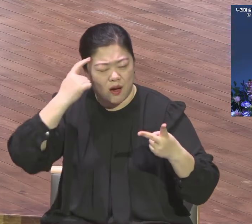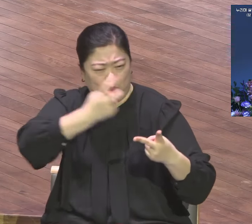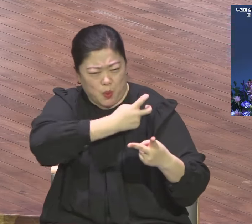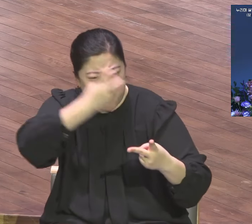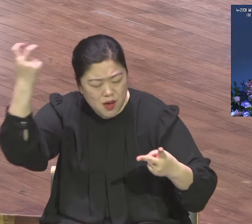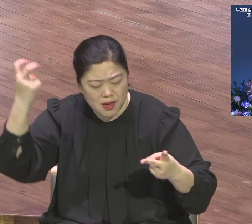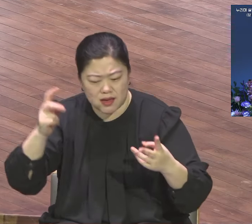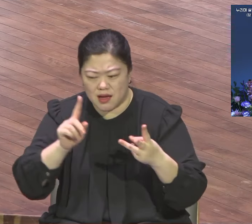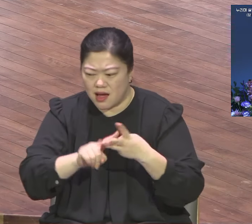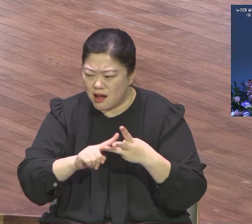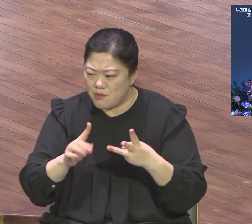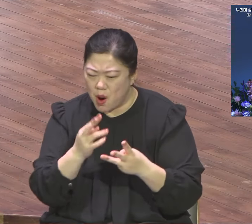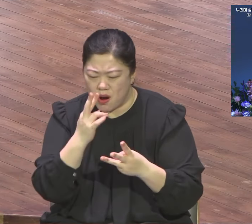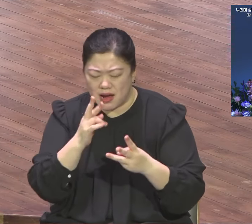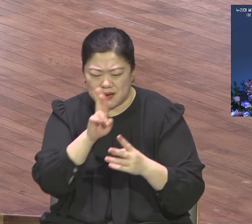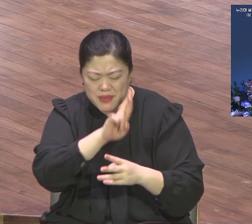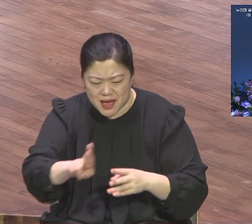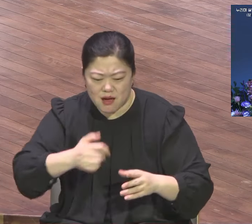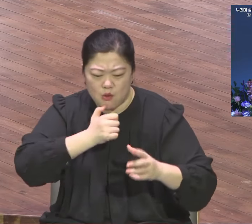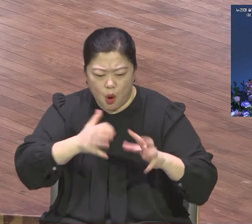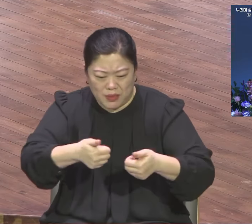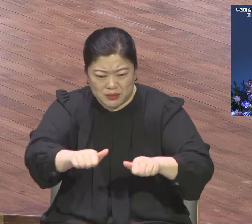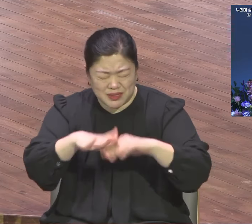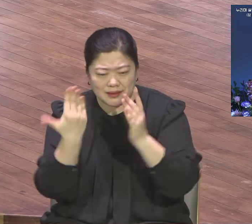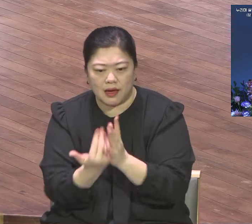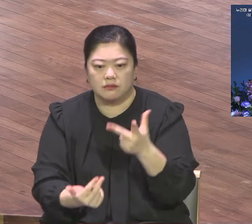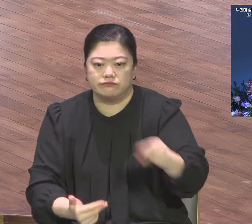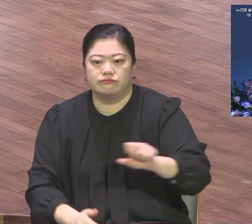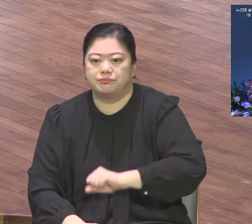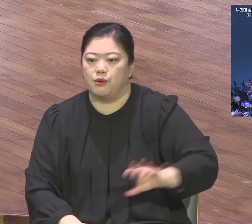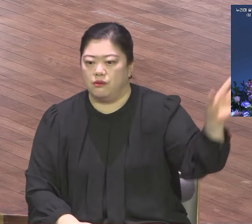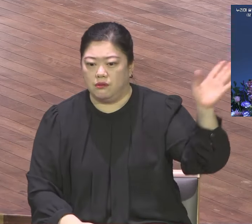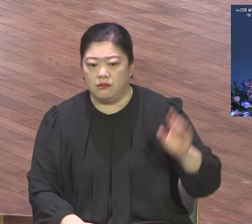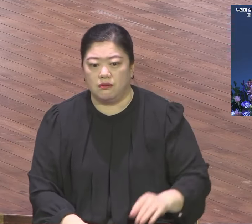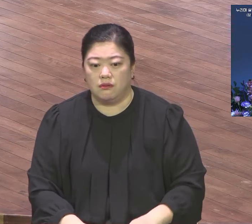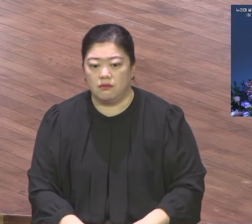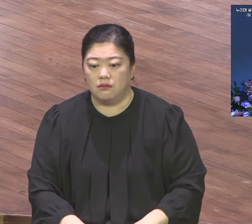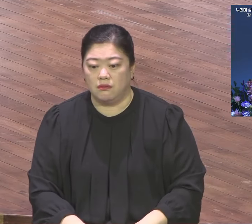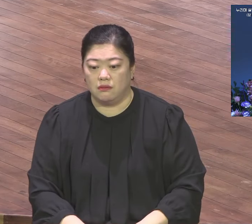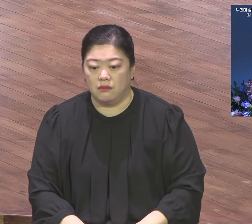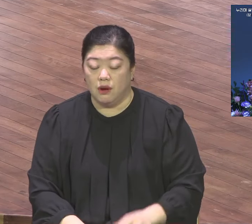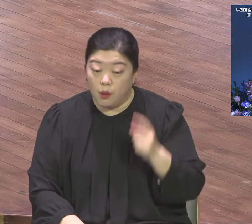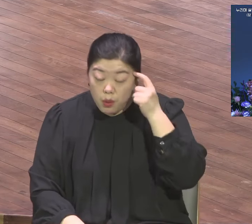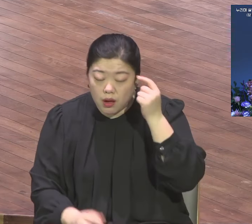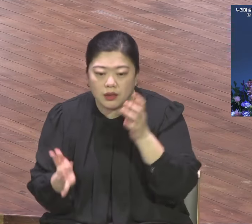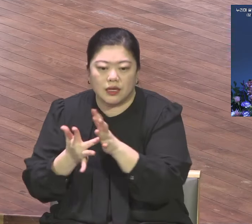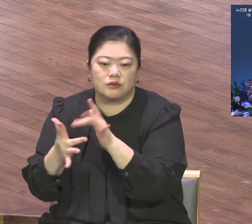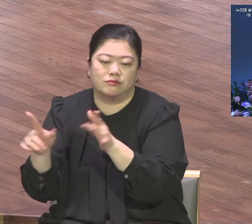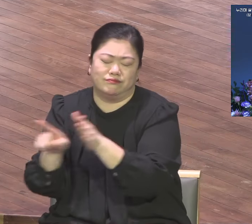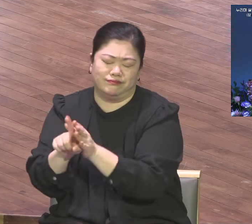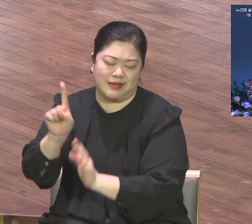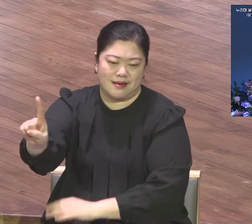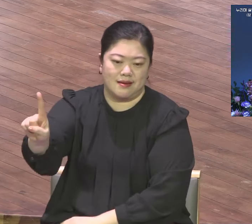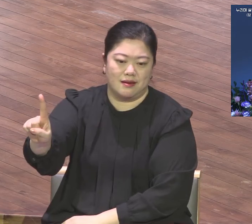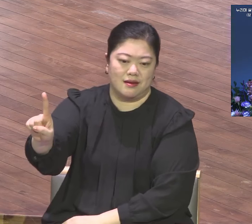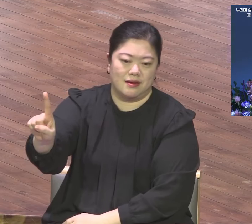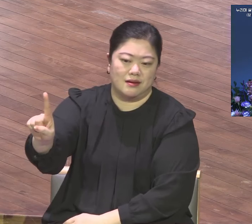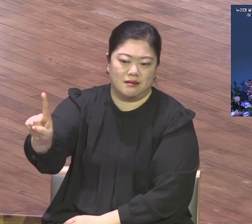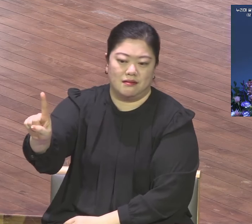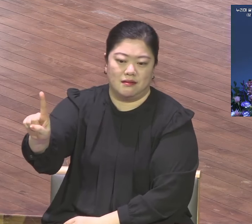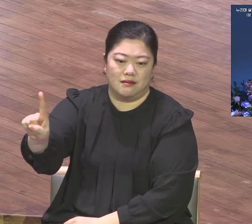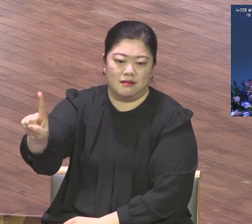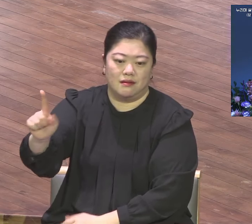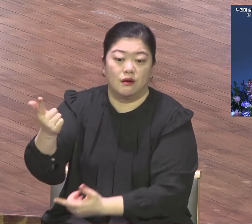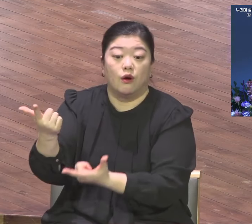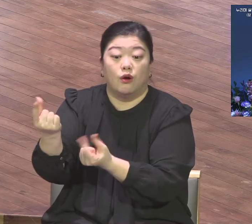솔로몬은 오늘 본문인 잠언 16장을 통해서 누리며 살 수 있는 영적 지혜를 지금 우리에게 가르치고 있어. 영계